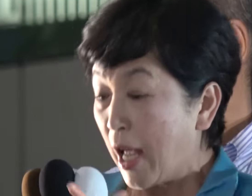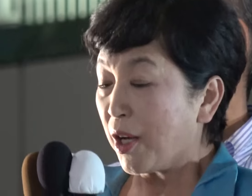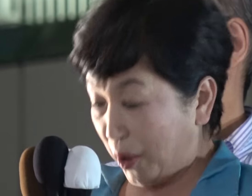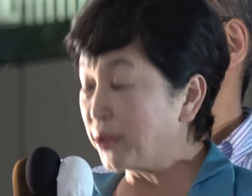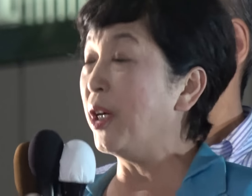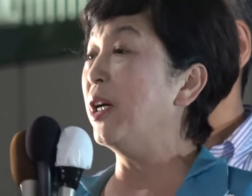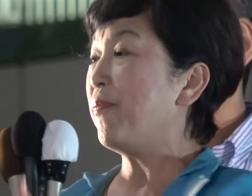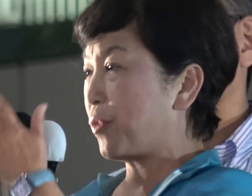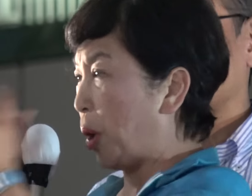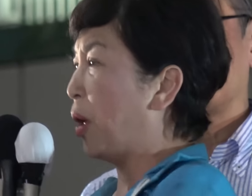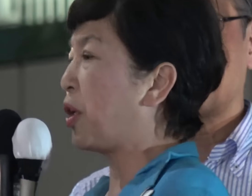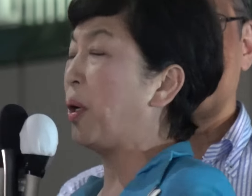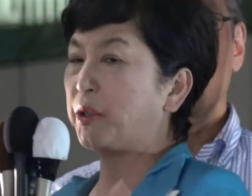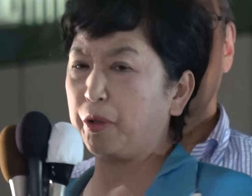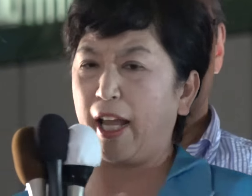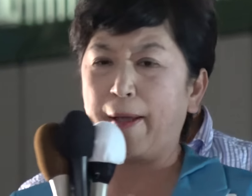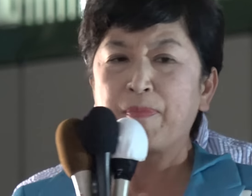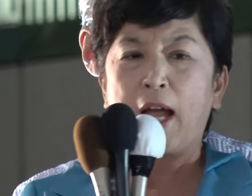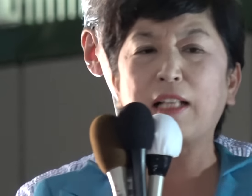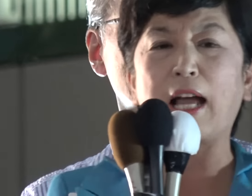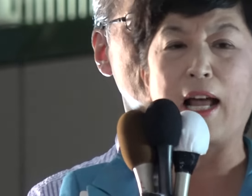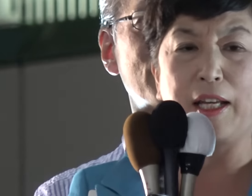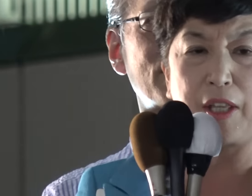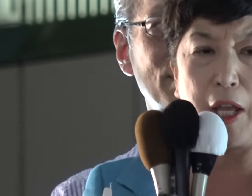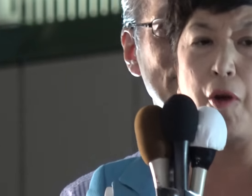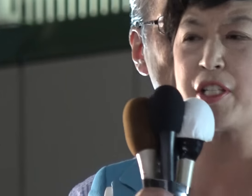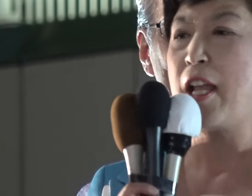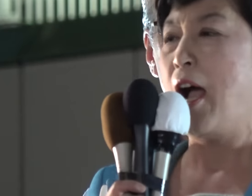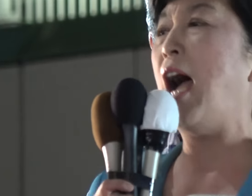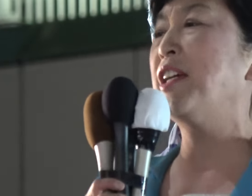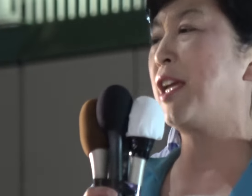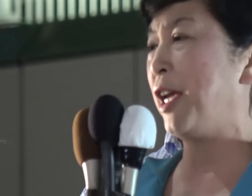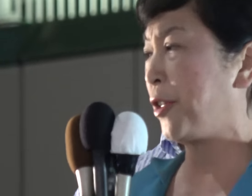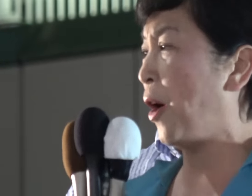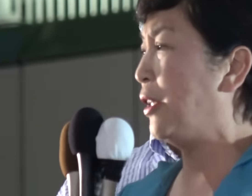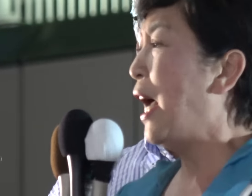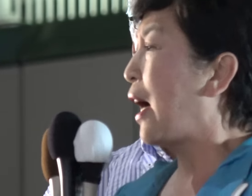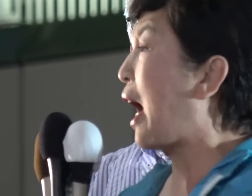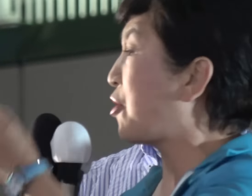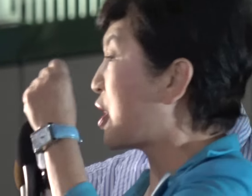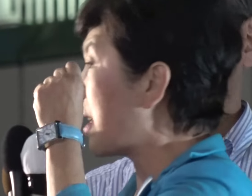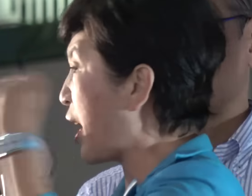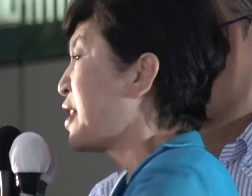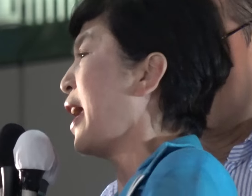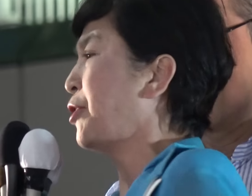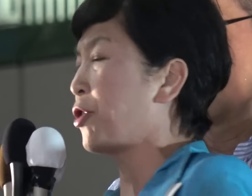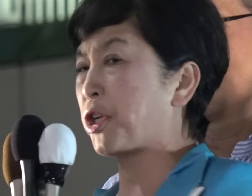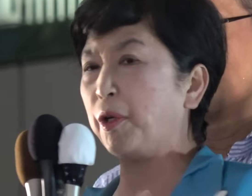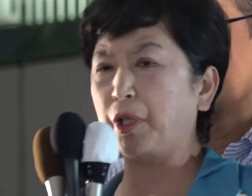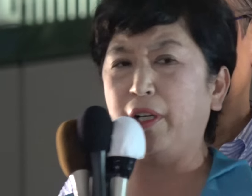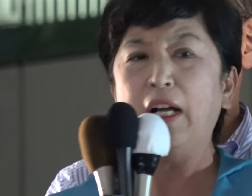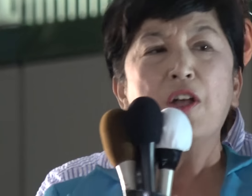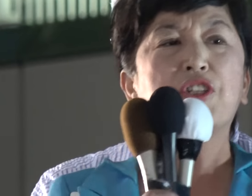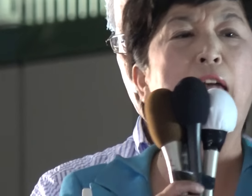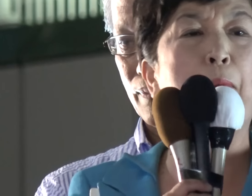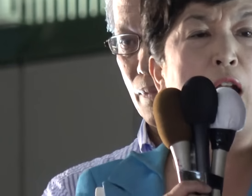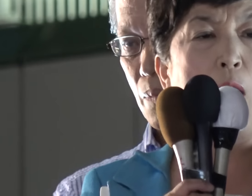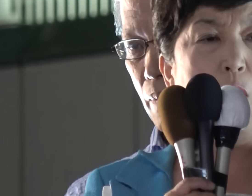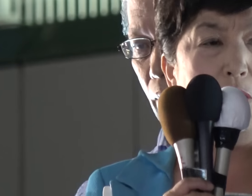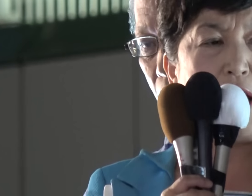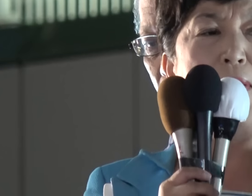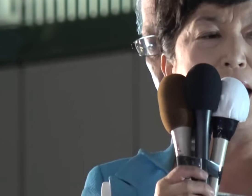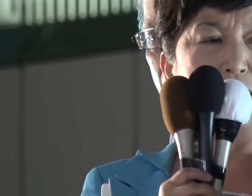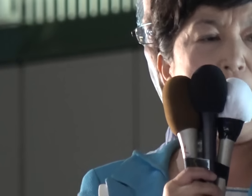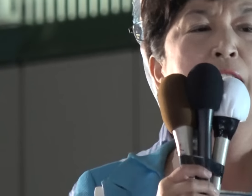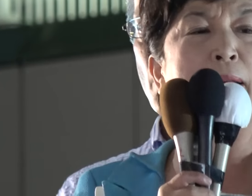。この東京都で働いてよし、反貧困、格差是正の仕事をしてもら